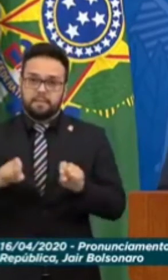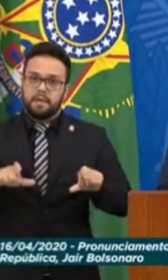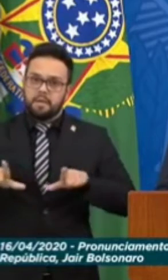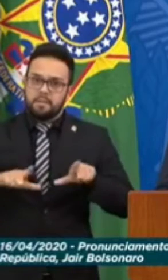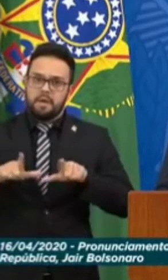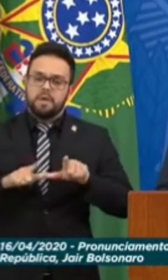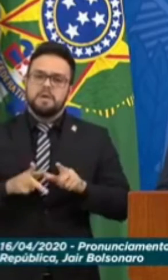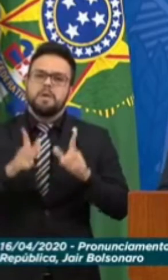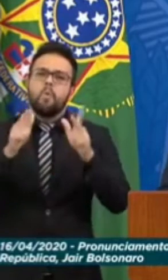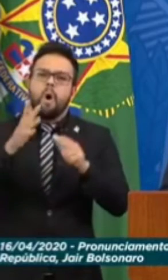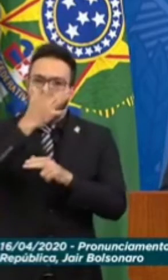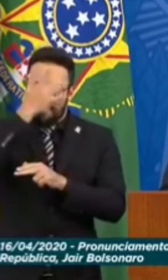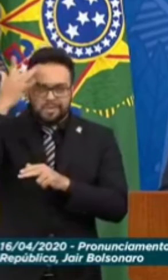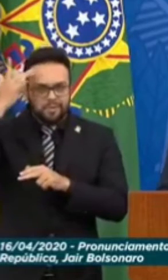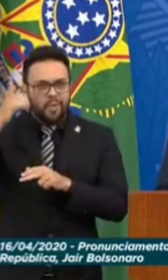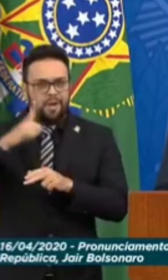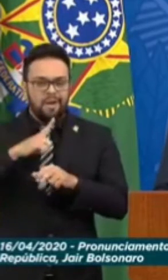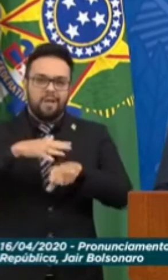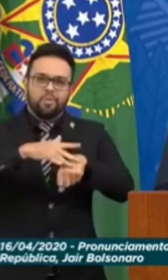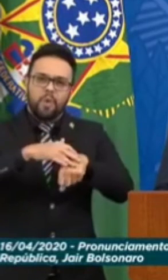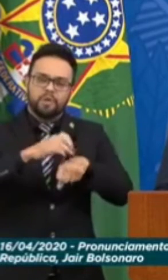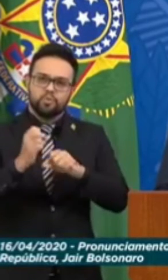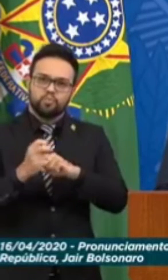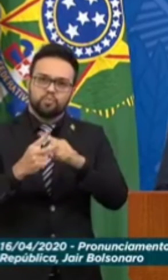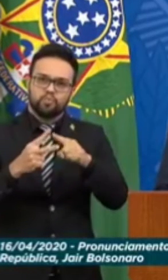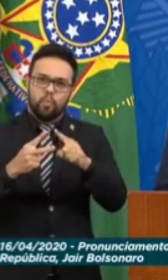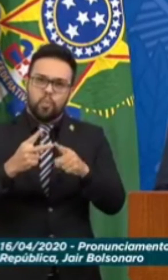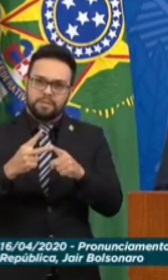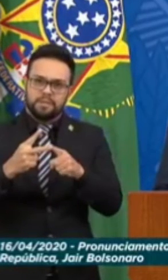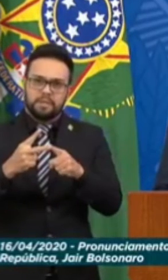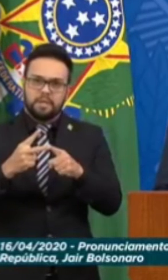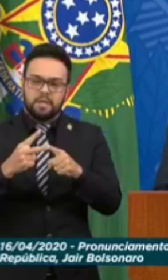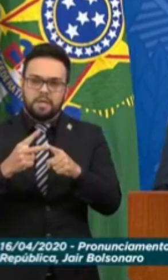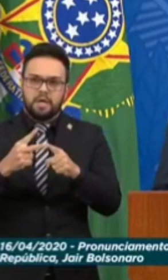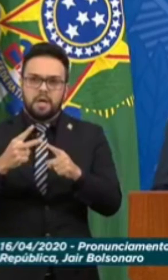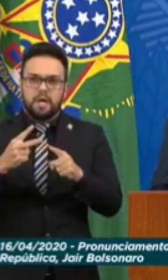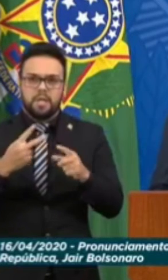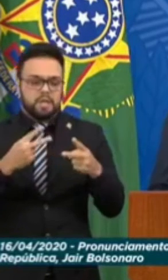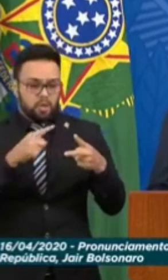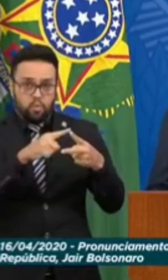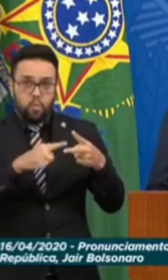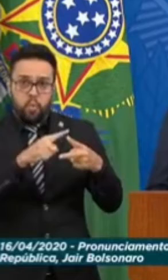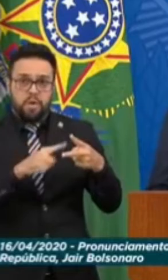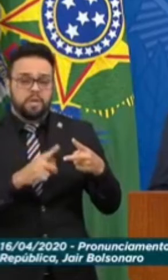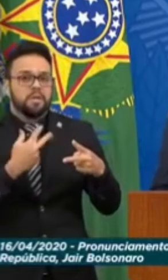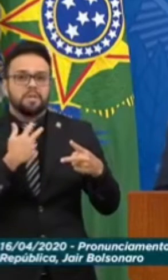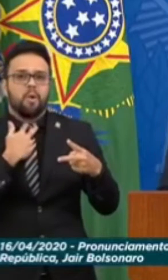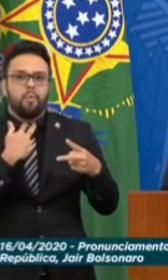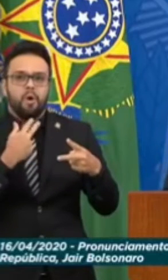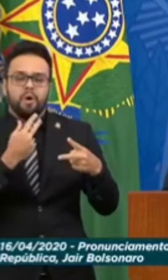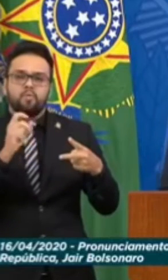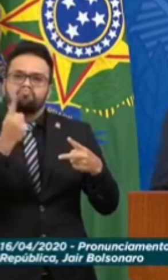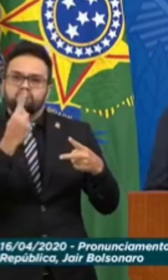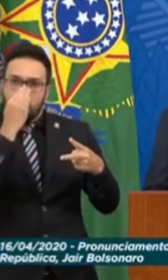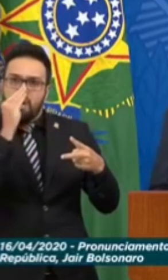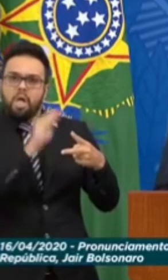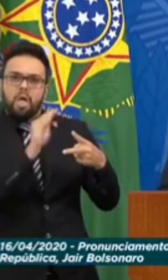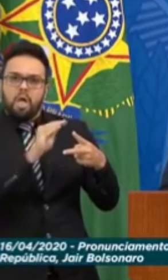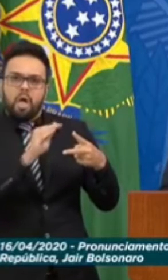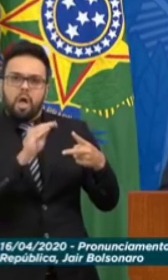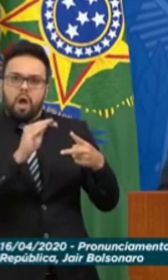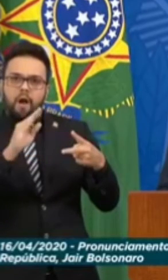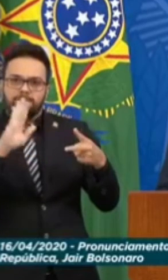tem duas doenças. A gente não pode abandonar uma e tratar exclusivamente outra.